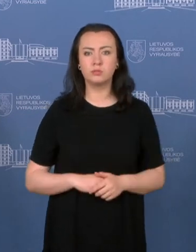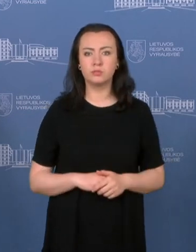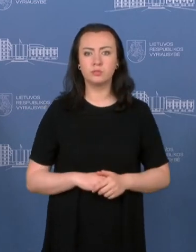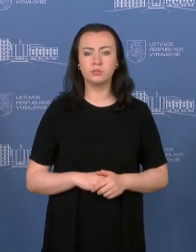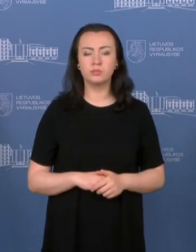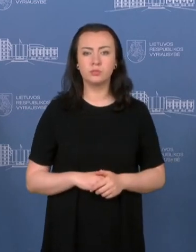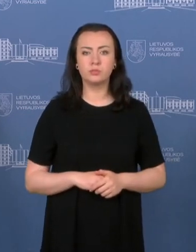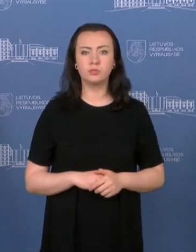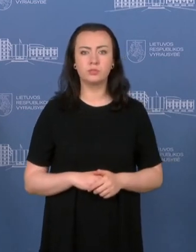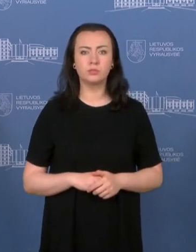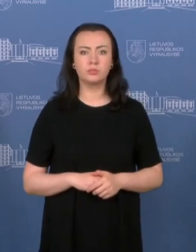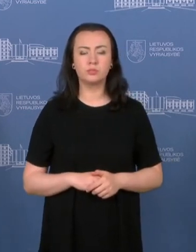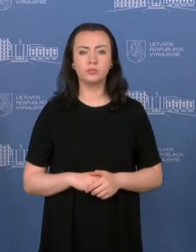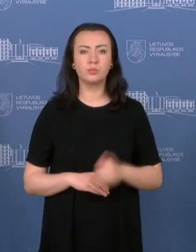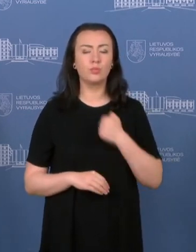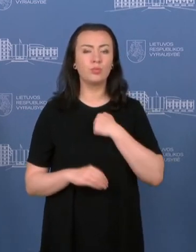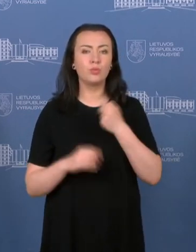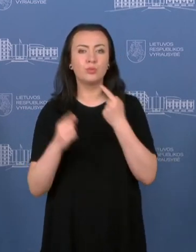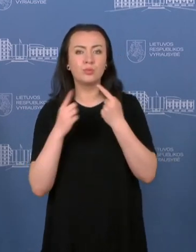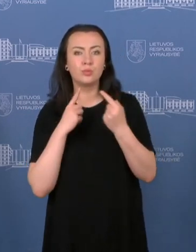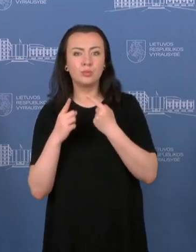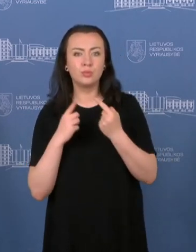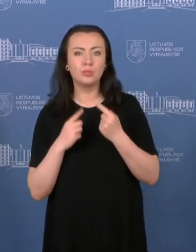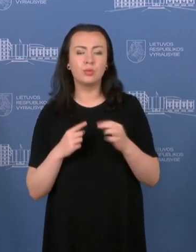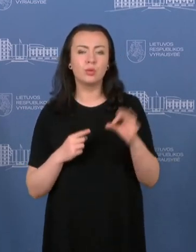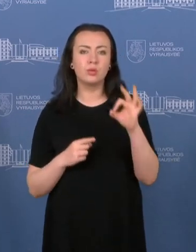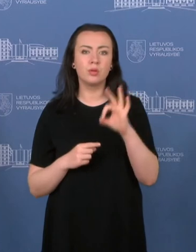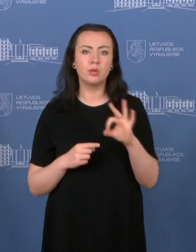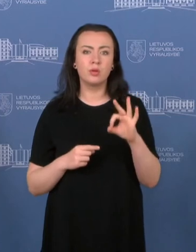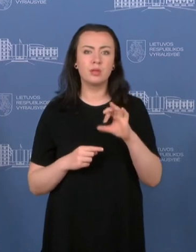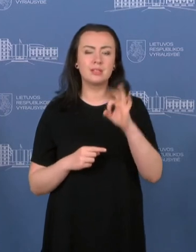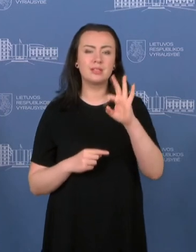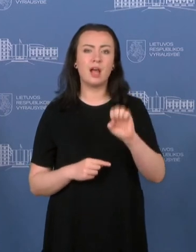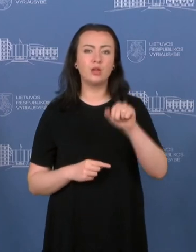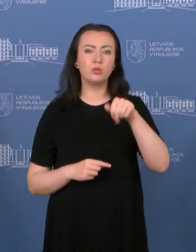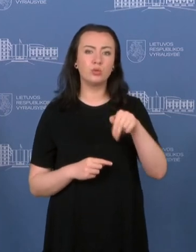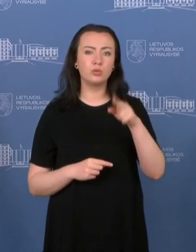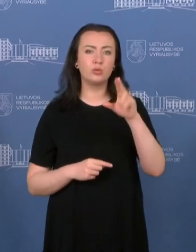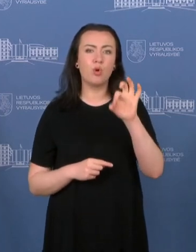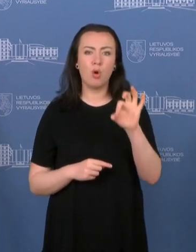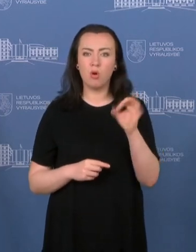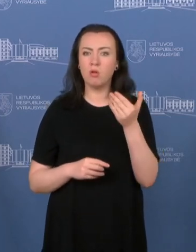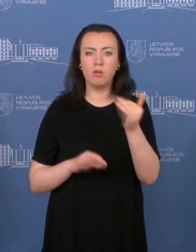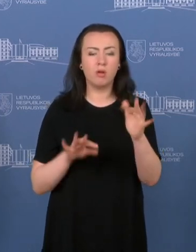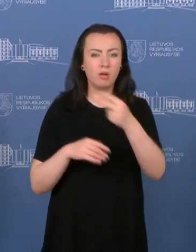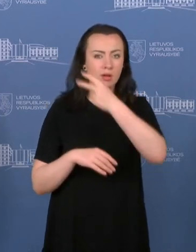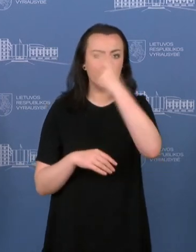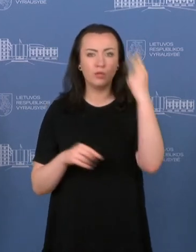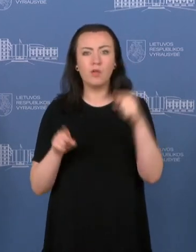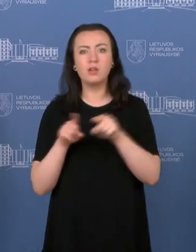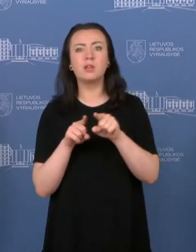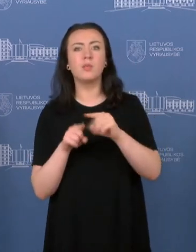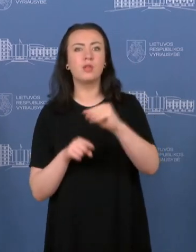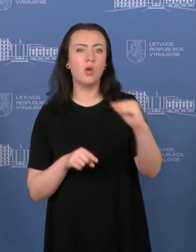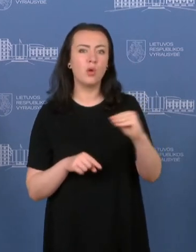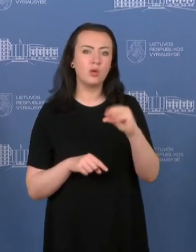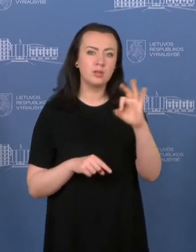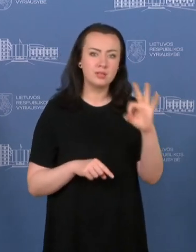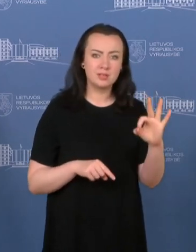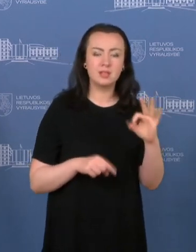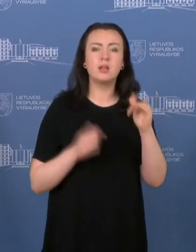Turime kalbėti apie status quo. Status quo yra toks, kad ir Lietuva, ir Europos Sąjunga jau